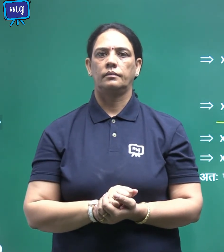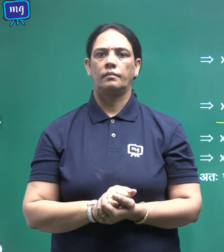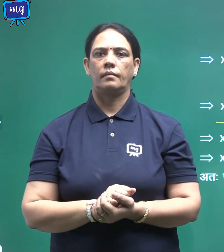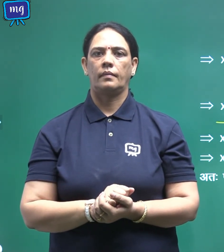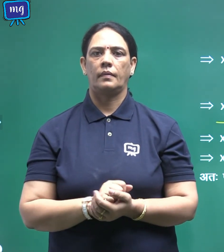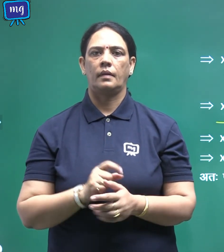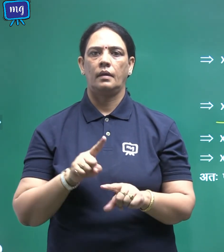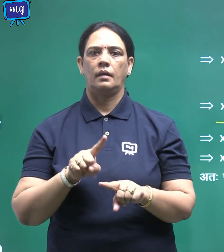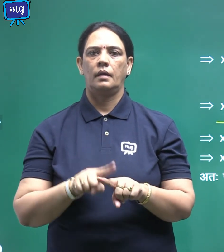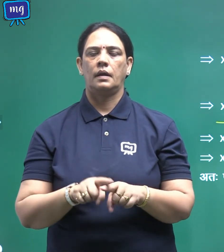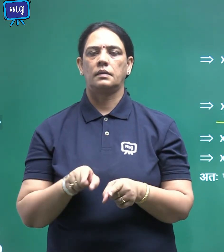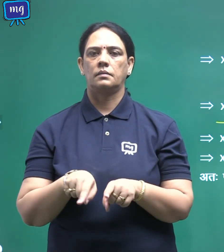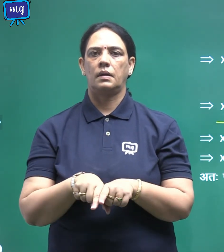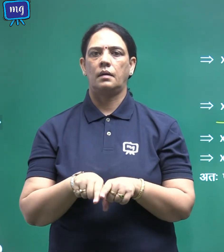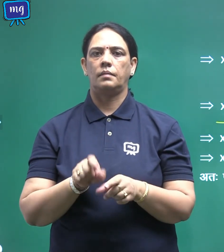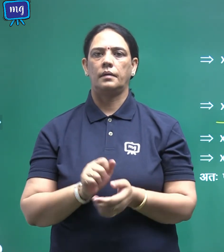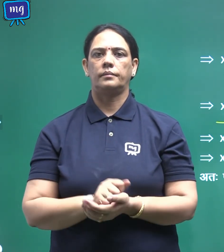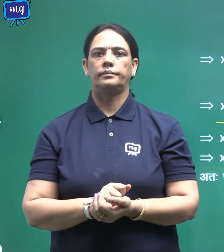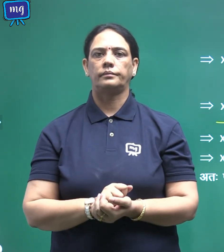x बराबर